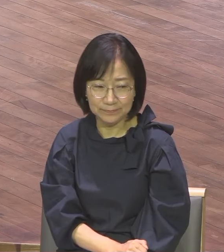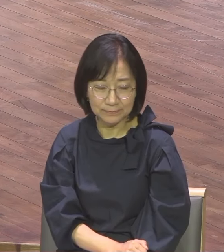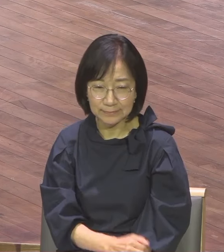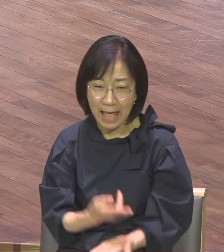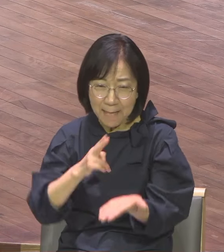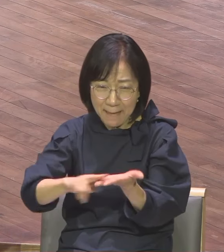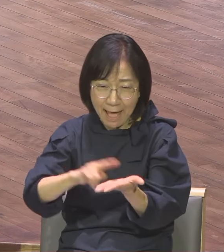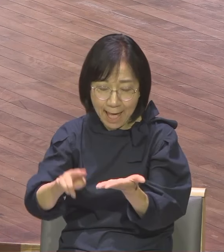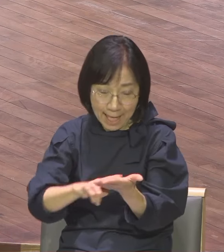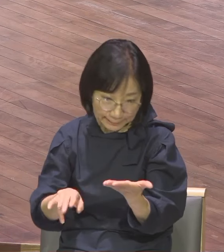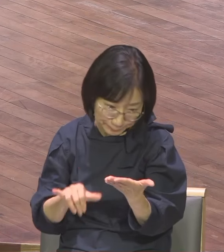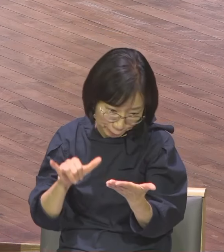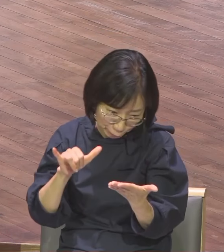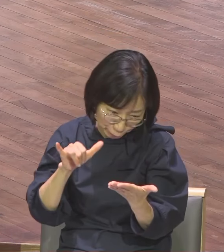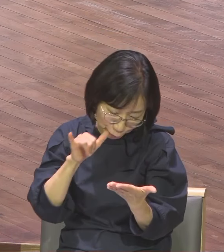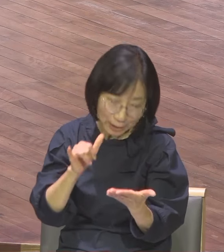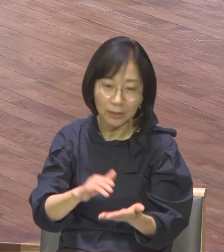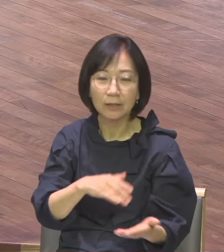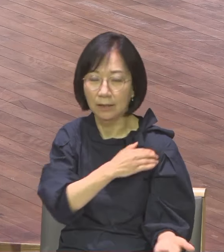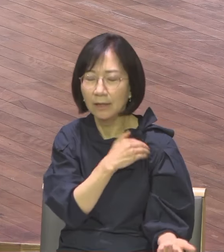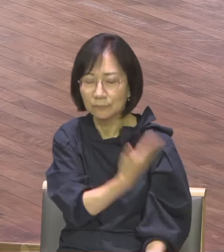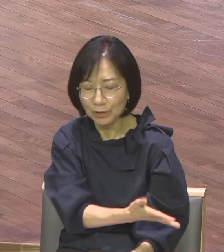만화만 계속 만화 보 놔두세요.